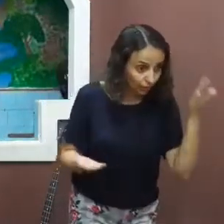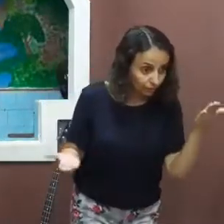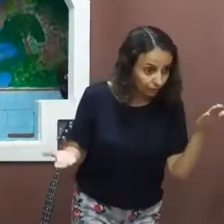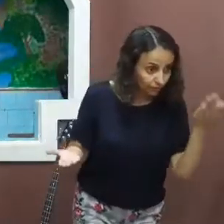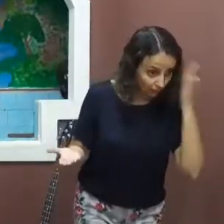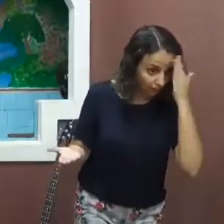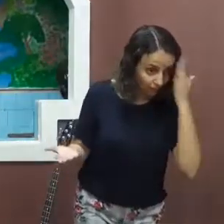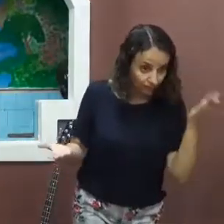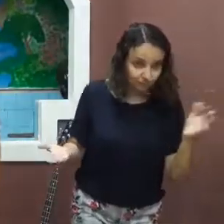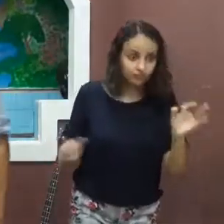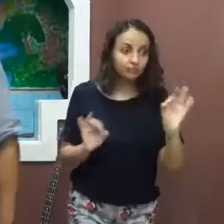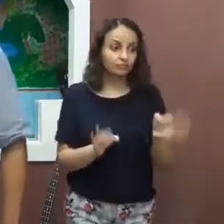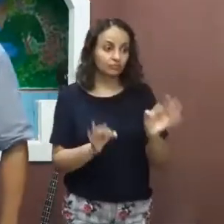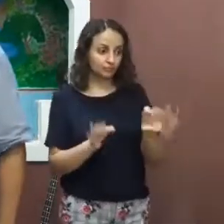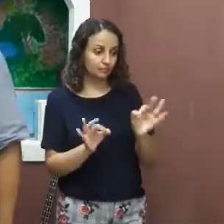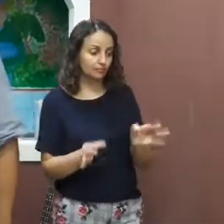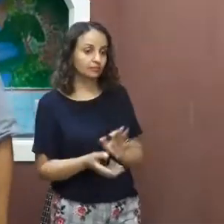Acho que até o Mateuzinho